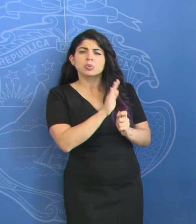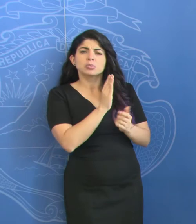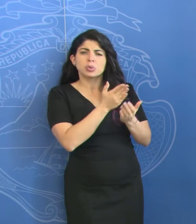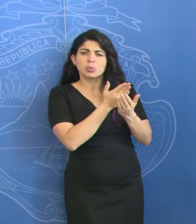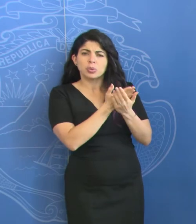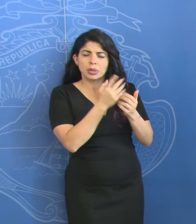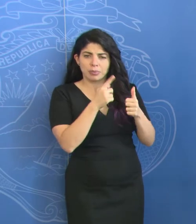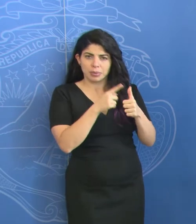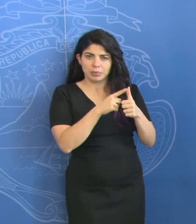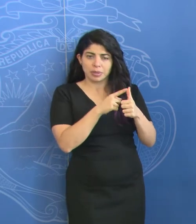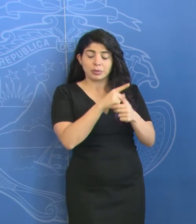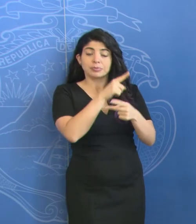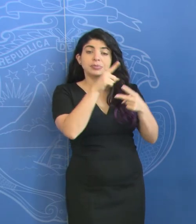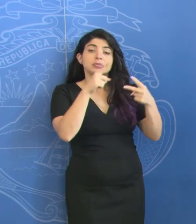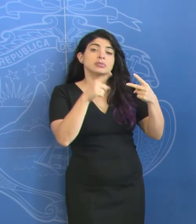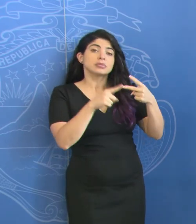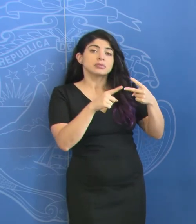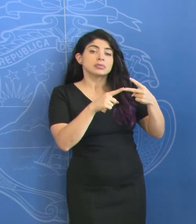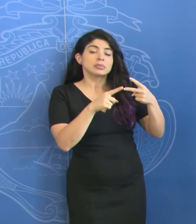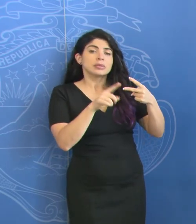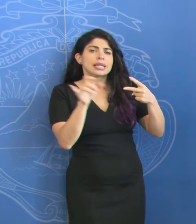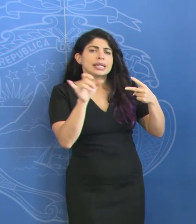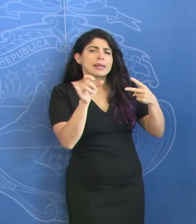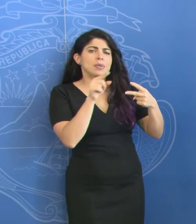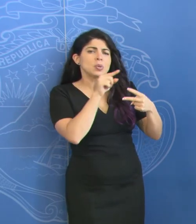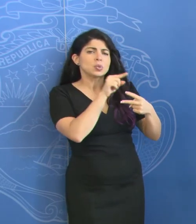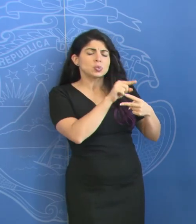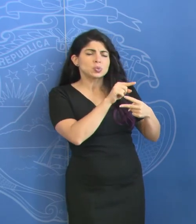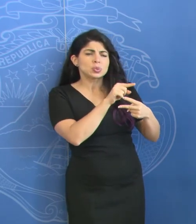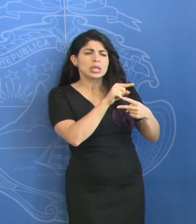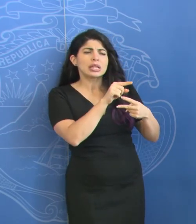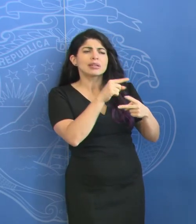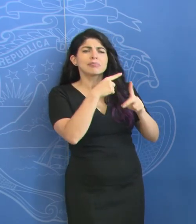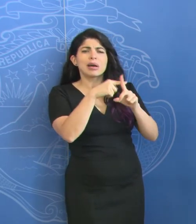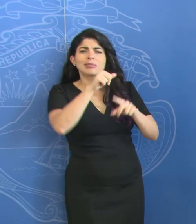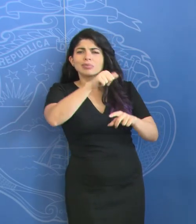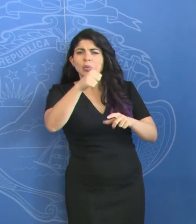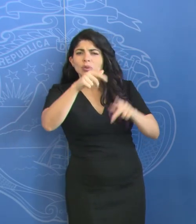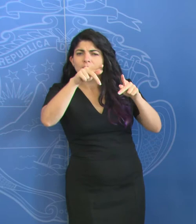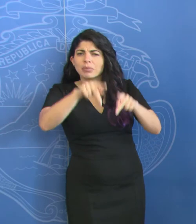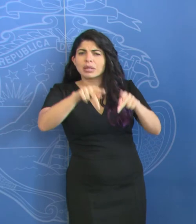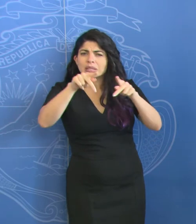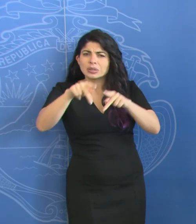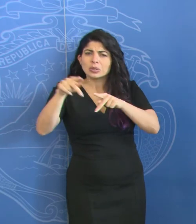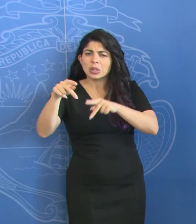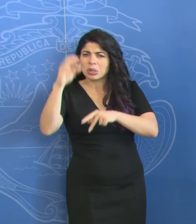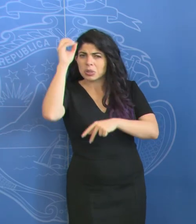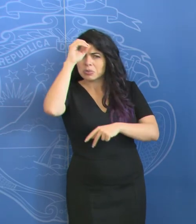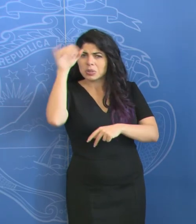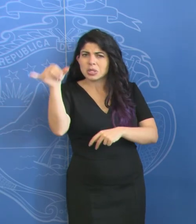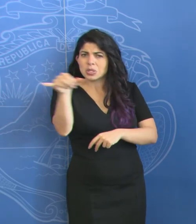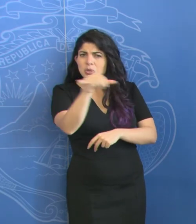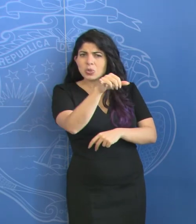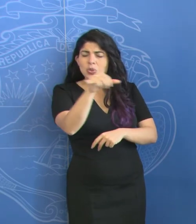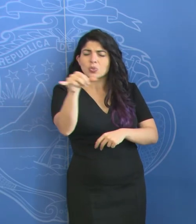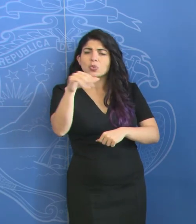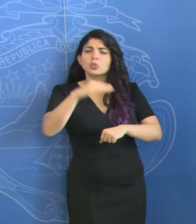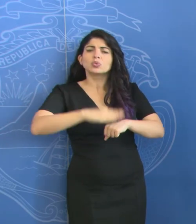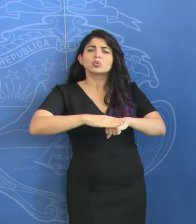por un lado. Por otro lado, también usted, bueno, y muchas personas han coincidido en ese tema sobre